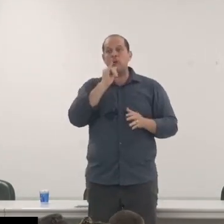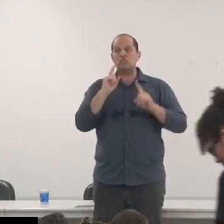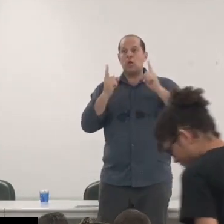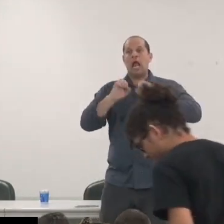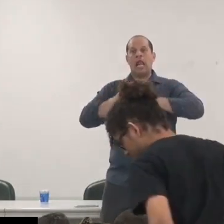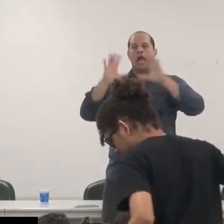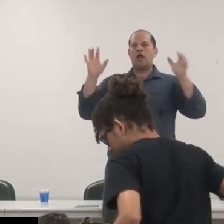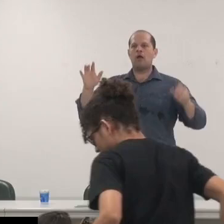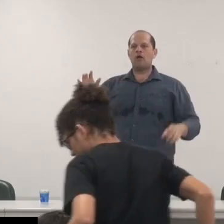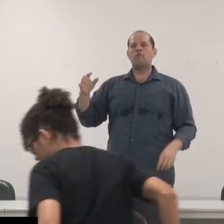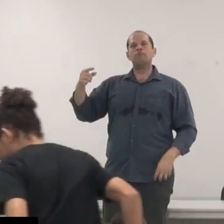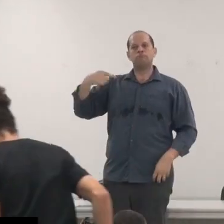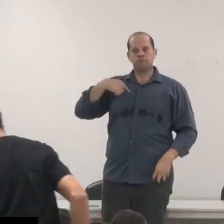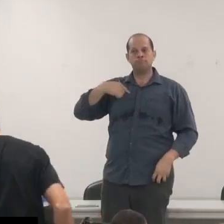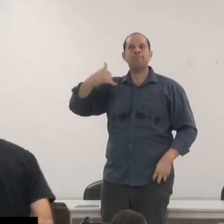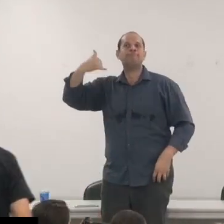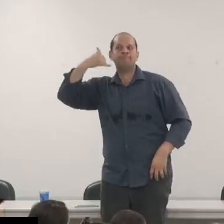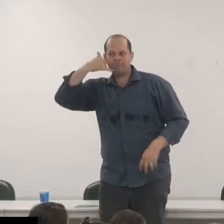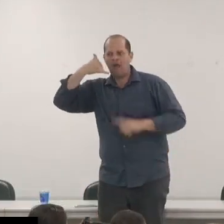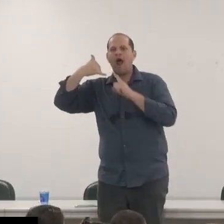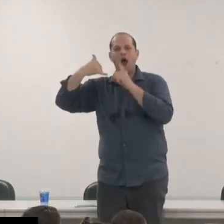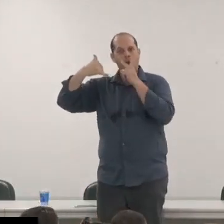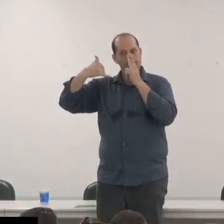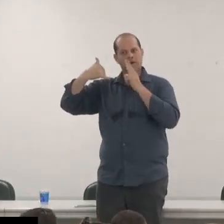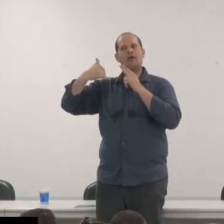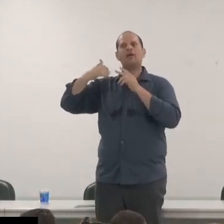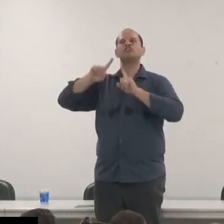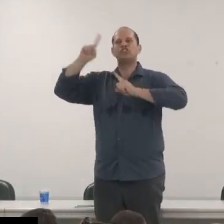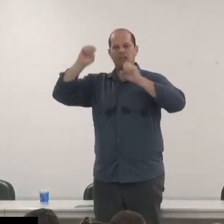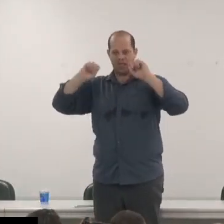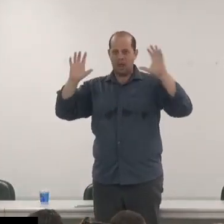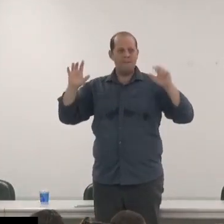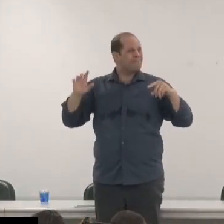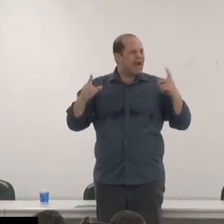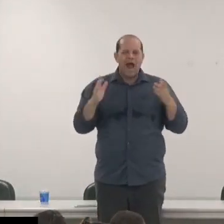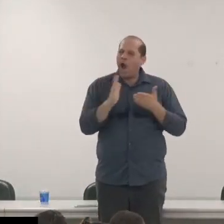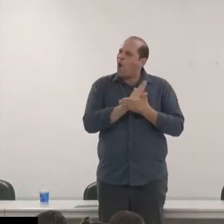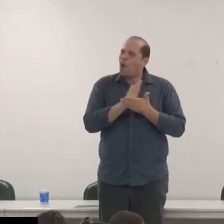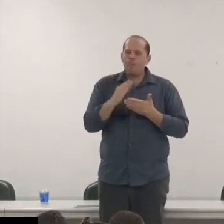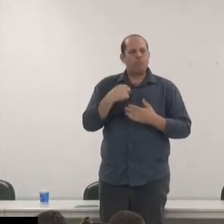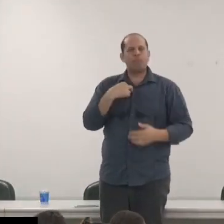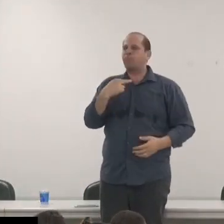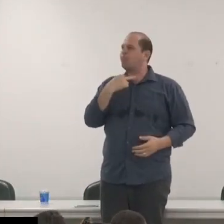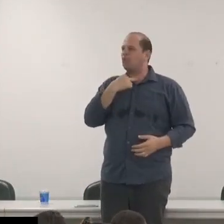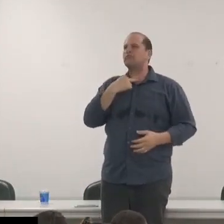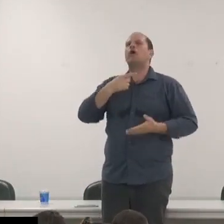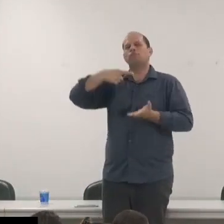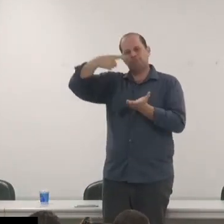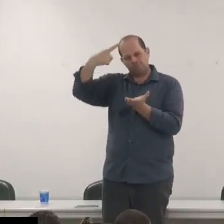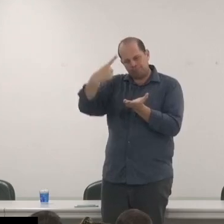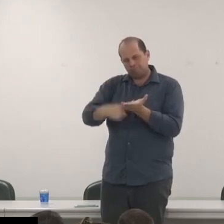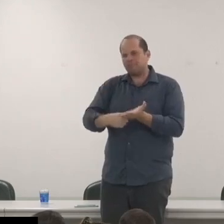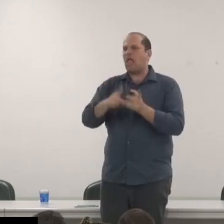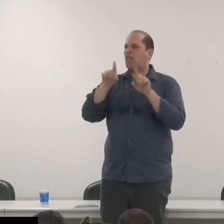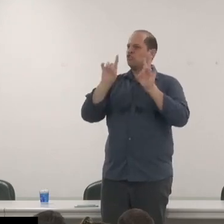essa classificação entre gesto ou elemento linguístico. Tem alguns que são mais claros do que